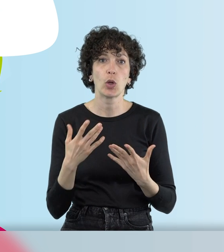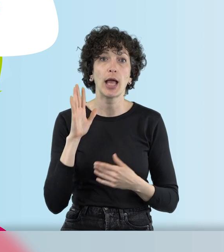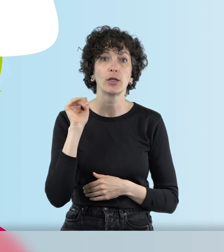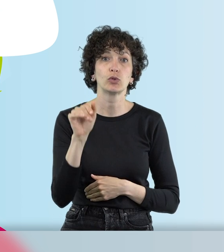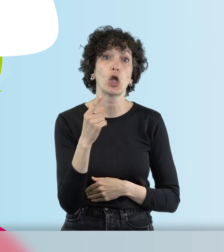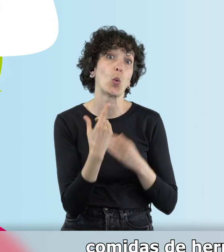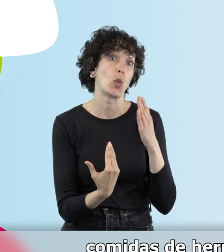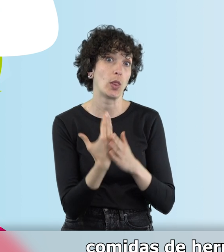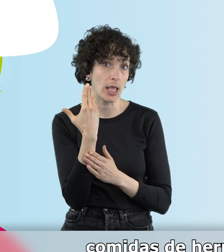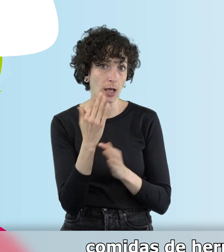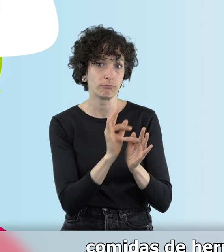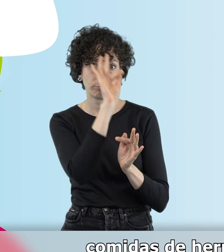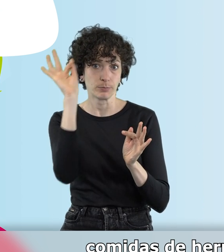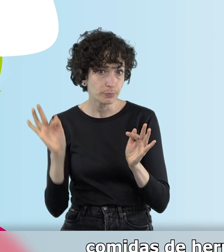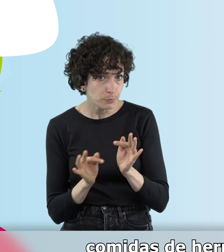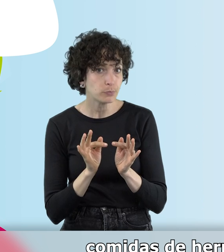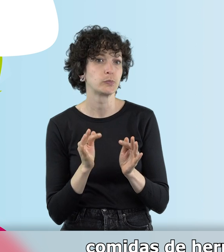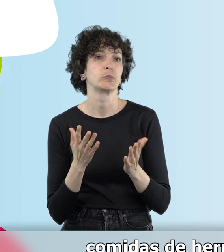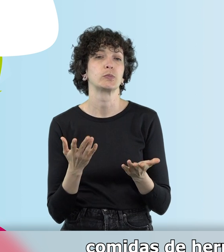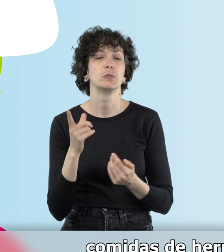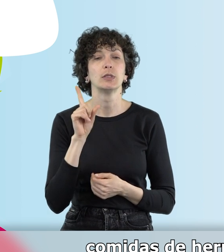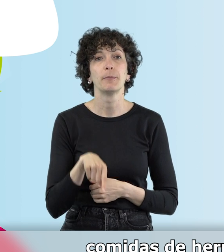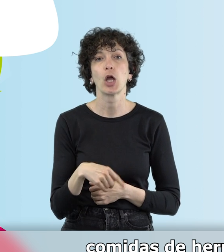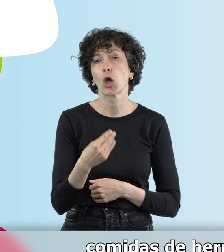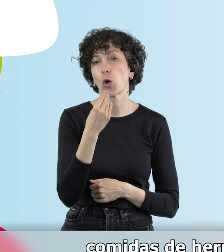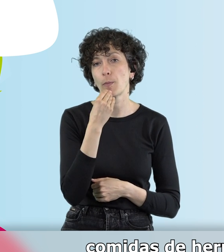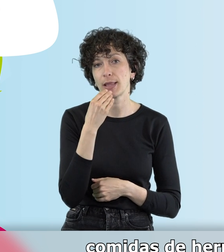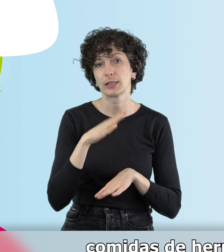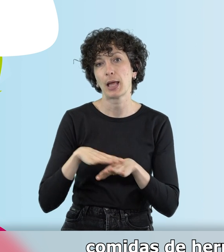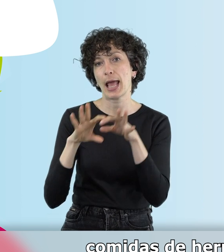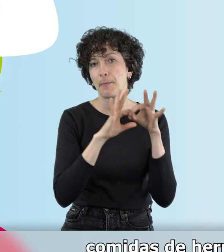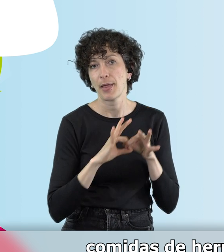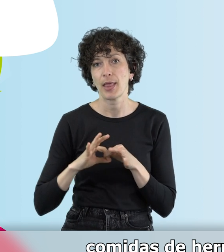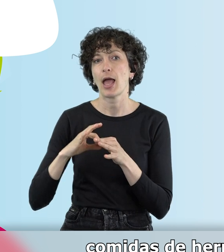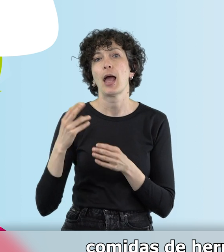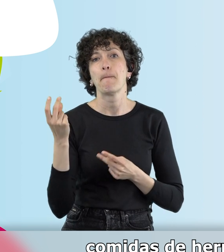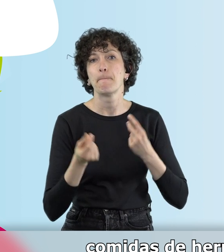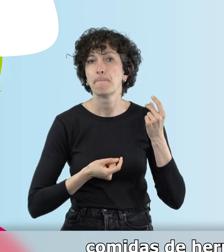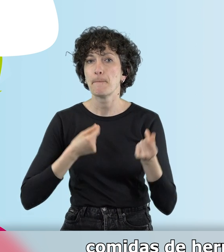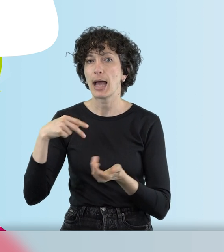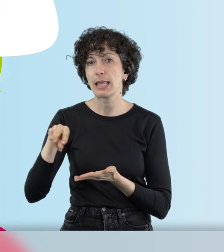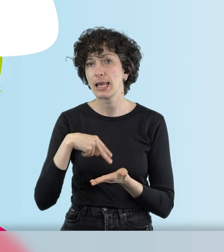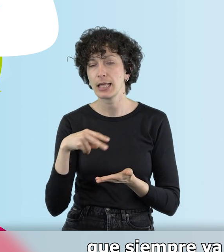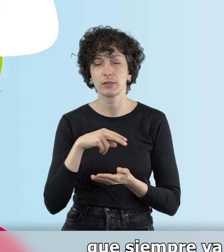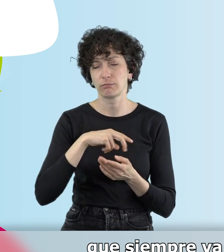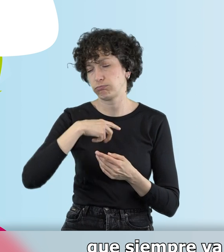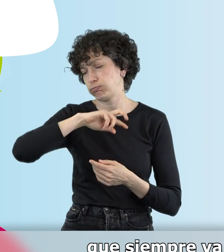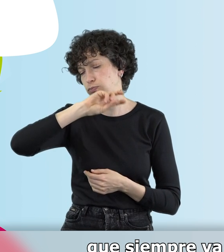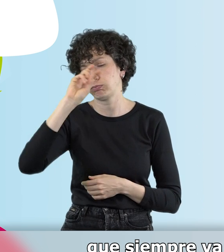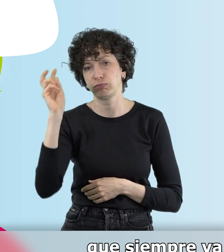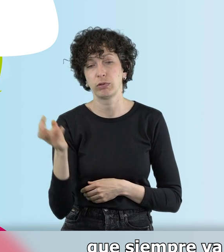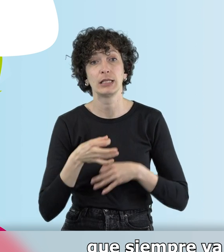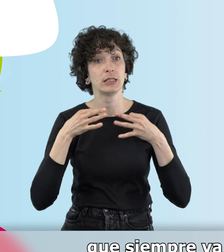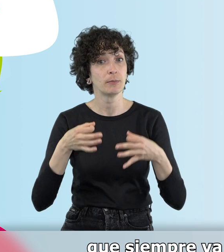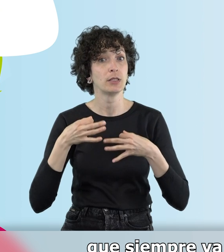excursiones de un día, en fin, procuramos hacer comidas de hermandad, bailes, un sinfín de cosas